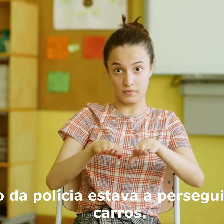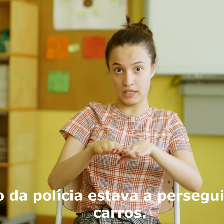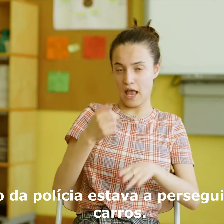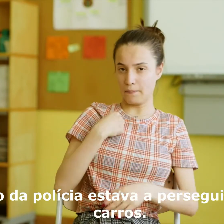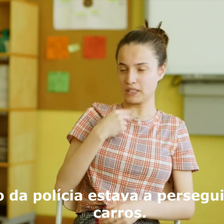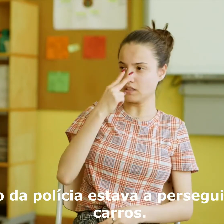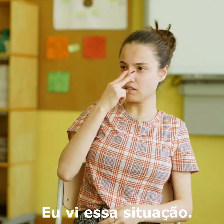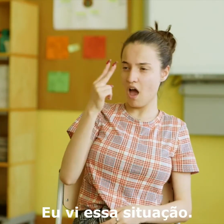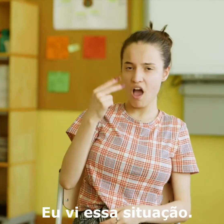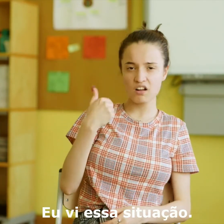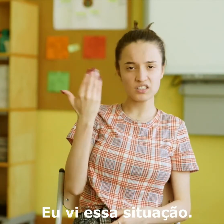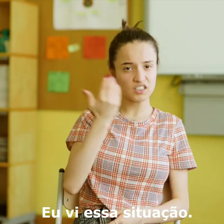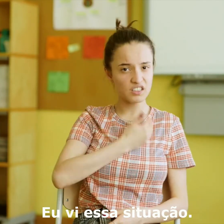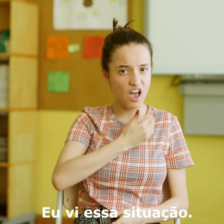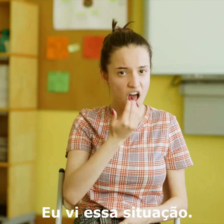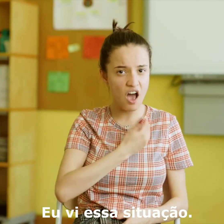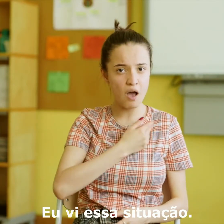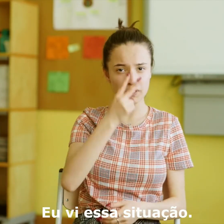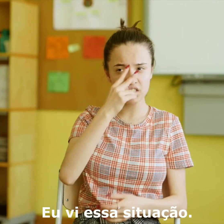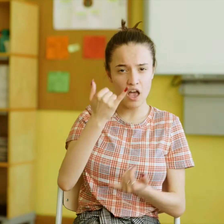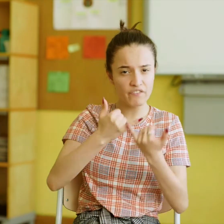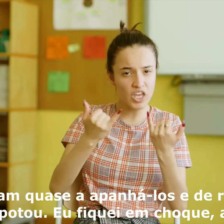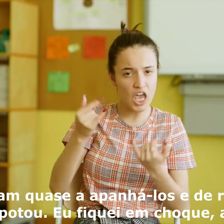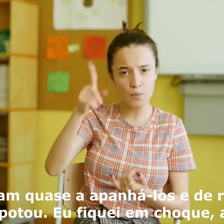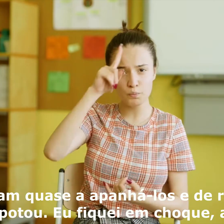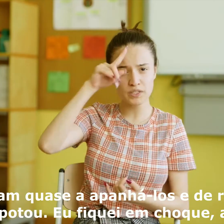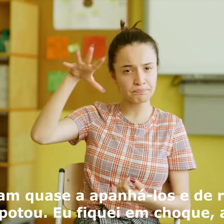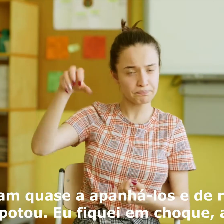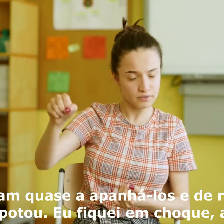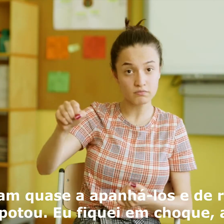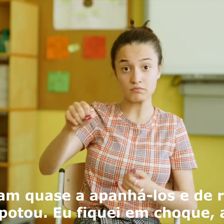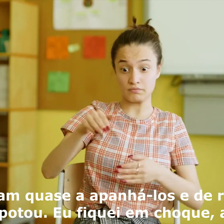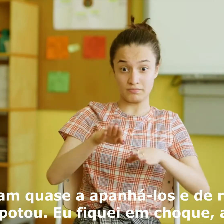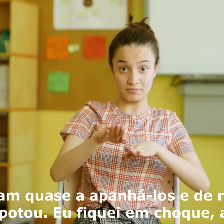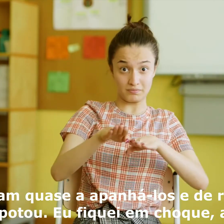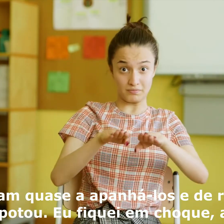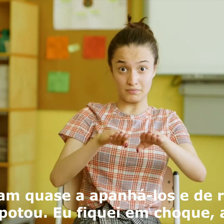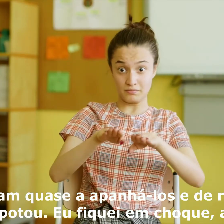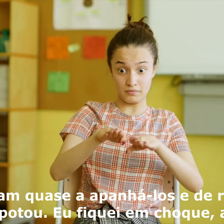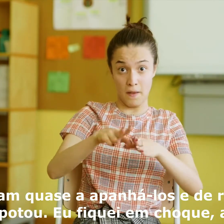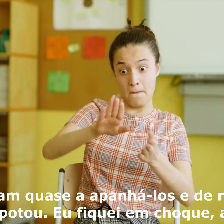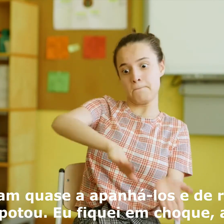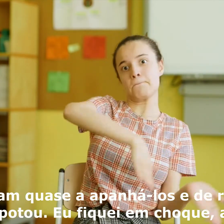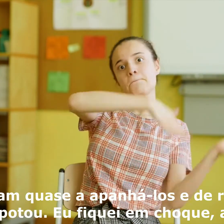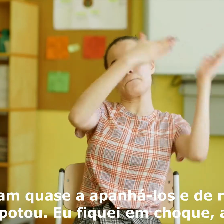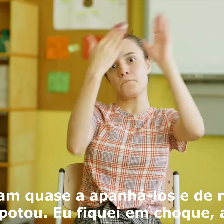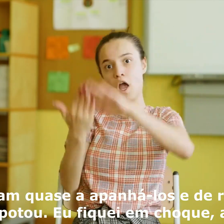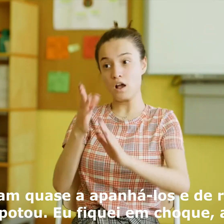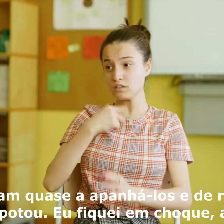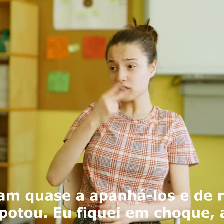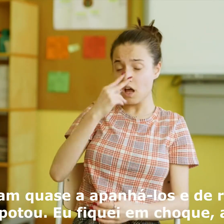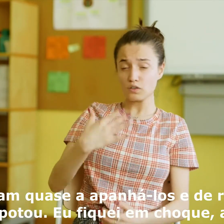essa situação, eu pensei, oh não, eles apanharam as pessoas do outro carro. E nesse momento o nosso carro também capotou. Foi